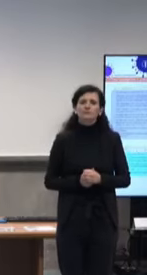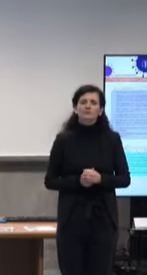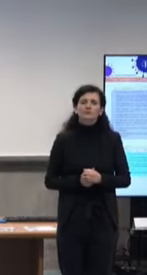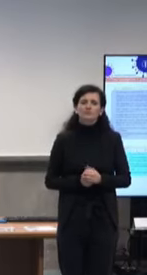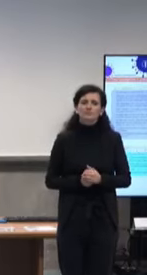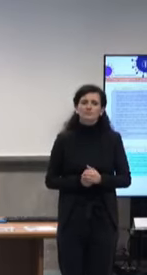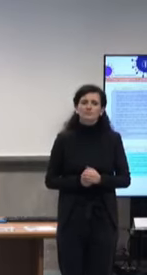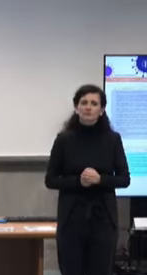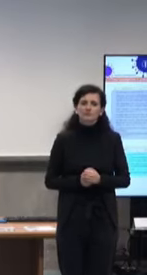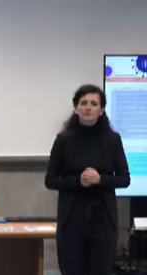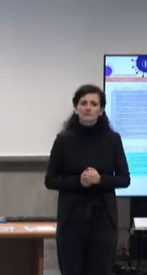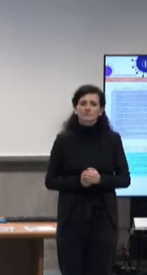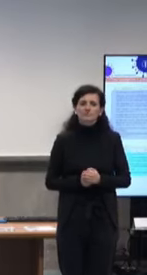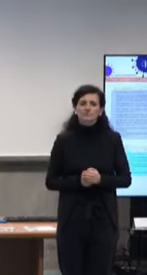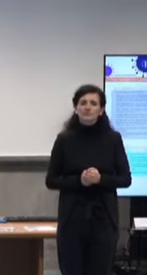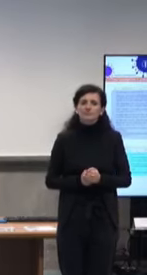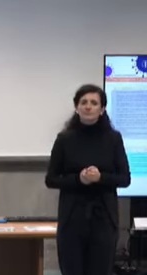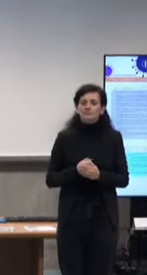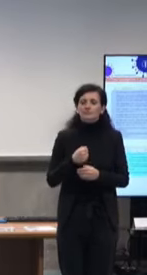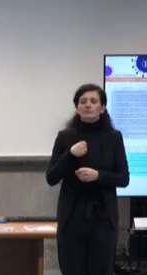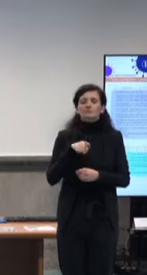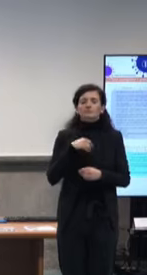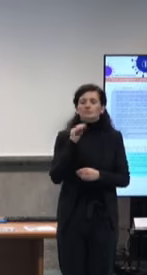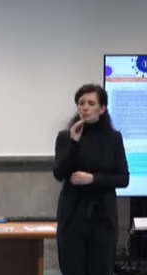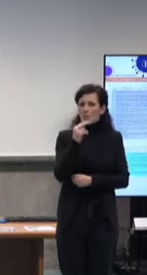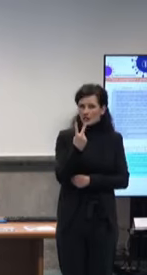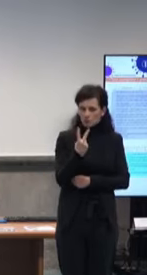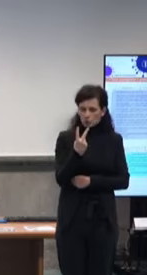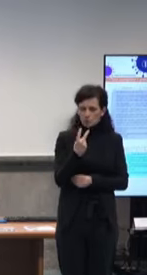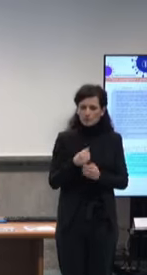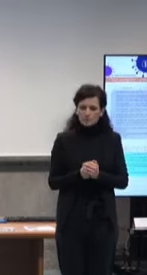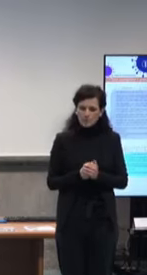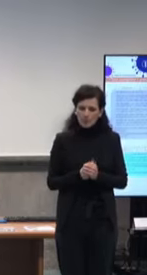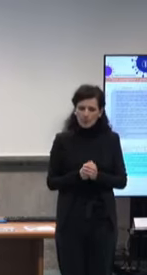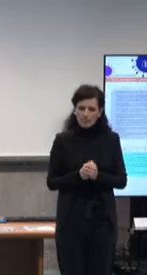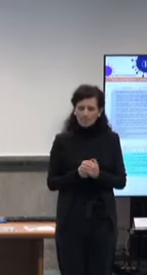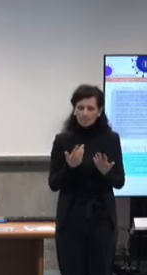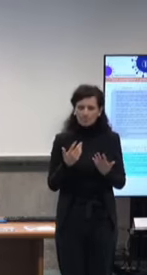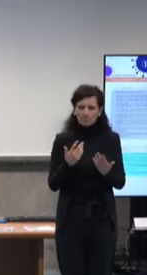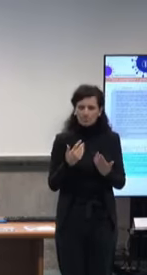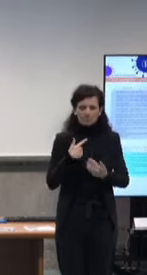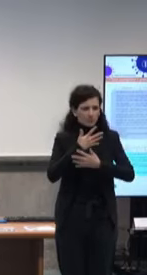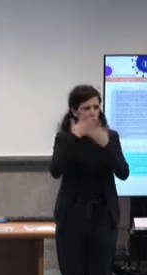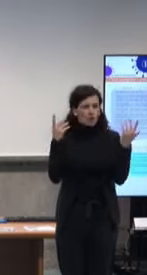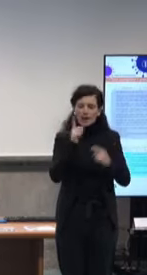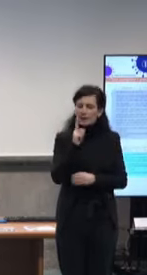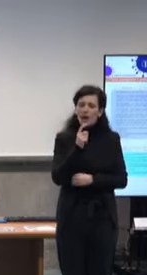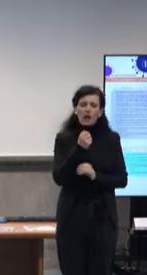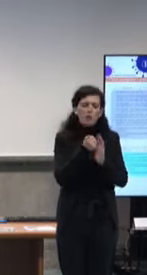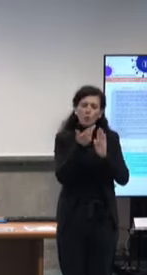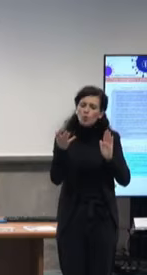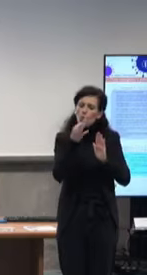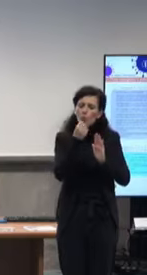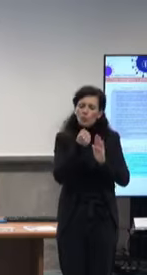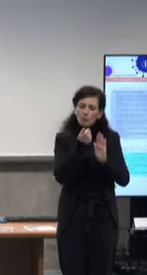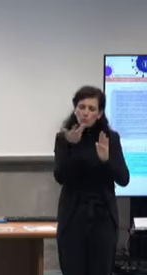io ne avrei un paio allora c'è una grande incertezza ancora sui decessi sui numeri reali dei decessi